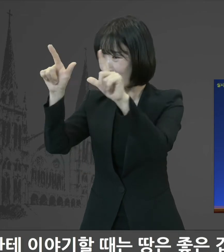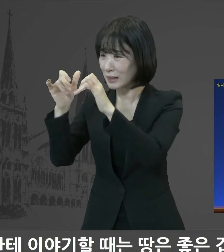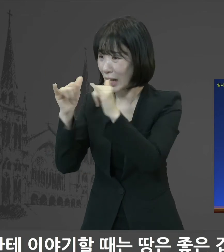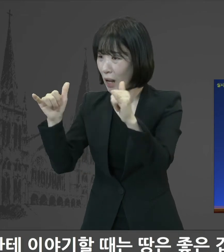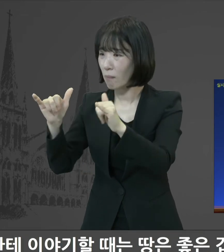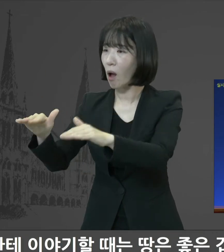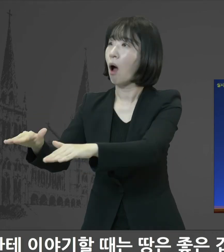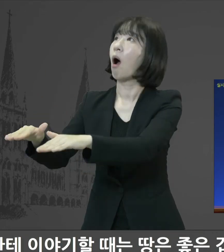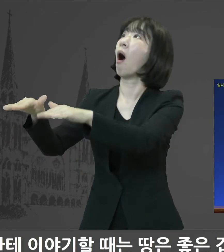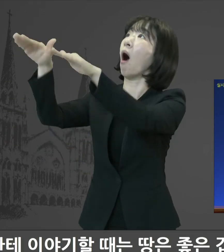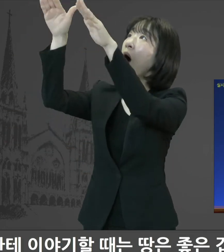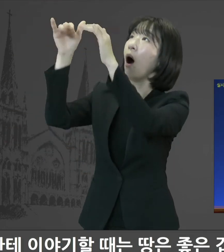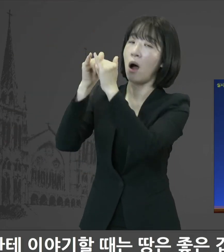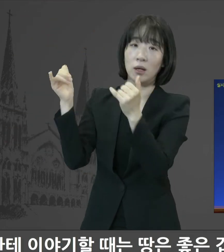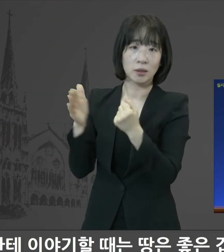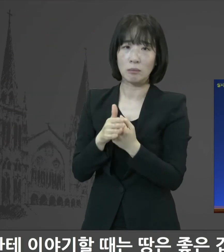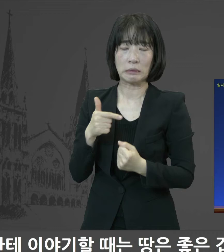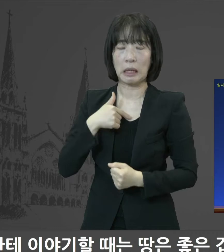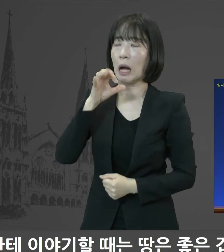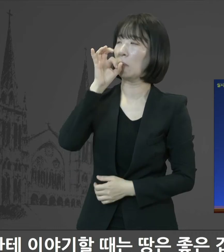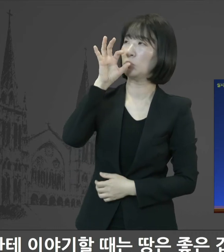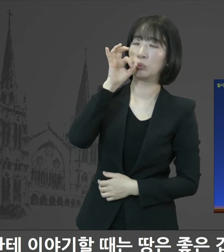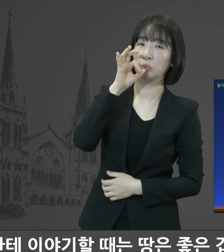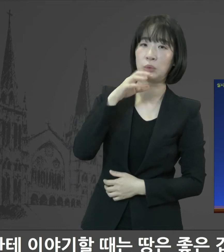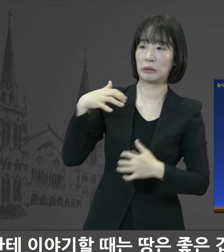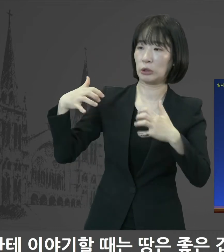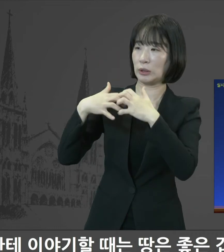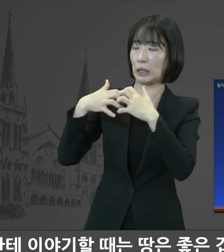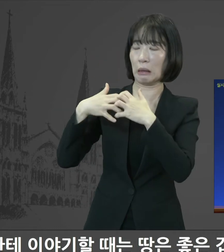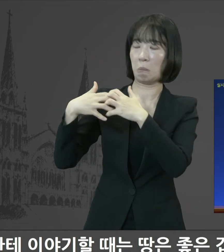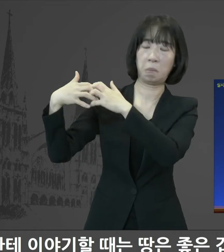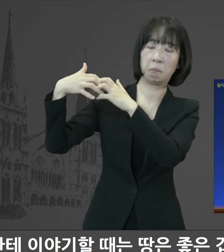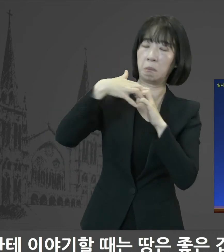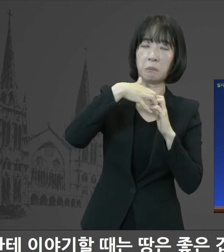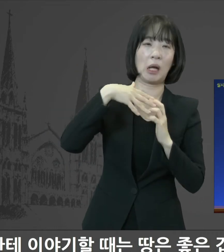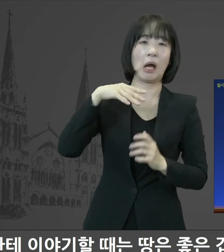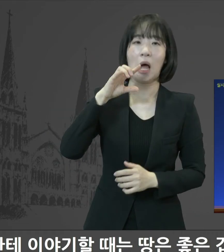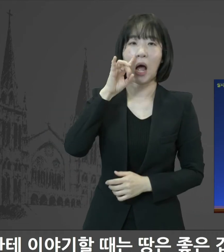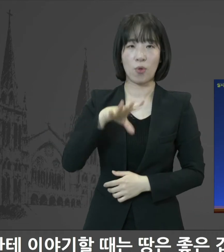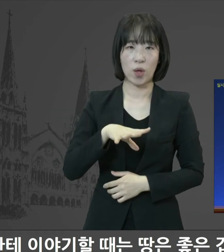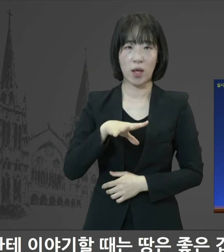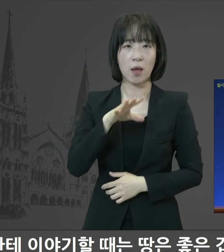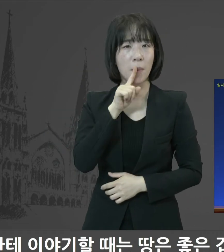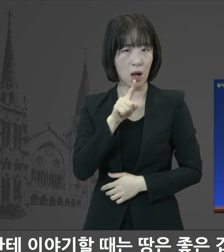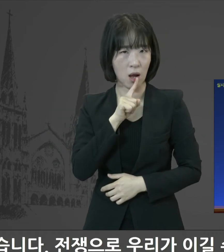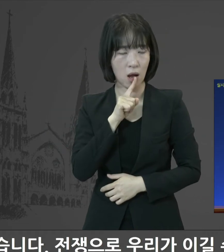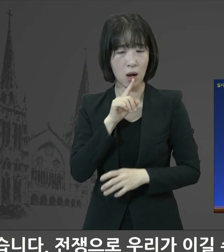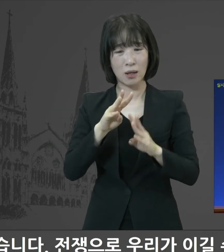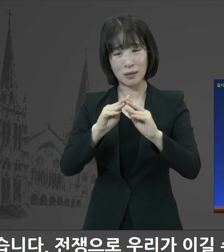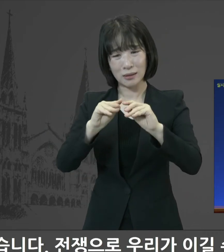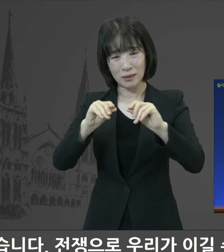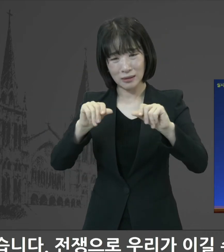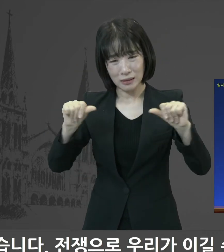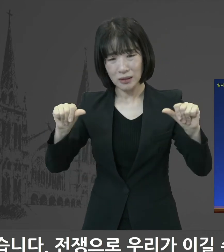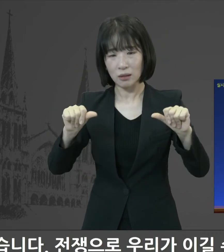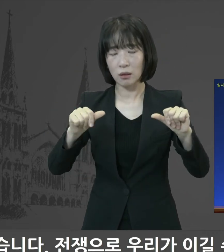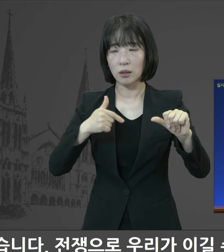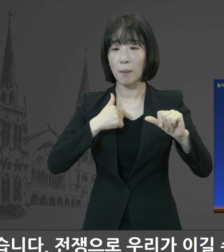있습니다. 전쟁으로 우리가 이길 수 없습니다. 이렇게 얘기했는데 이스라엘 백성들 앞에서 얘기할 때는 땅 자체가 안 좋은 겁니다.